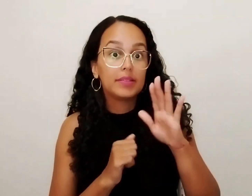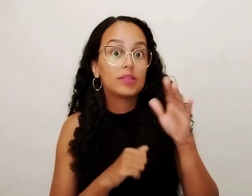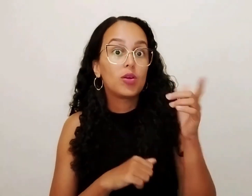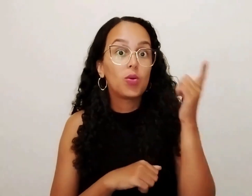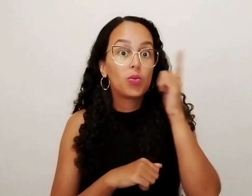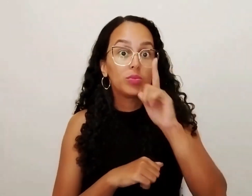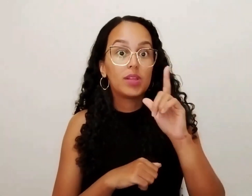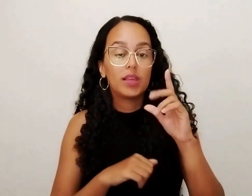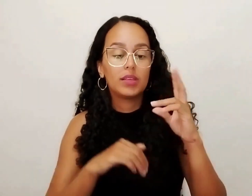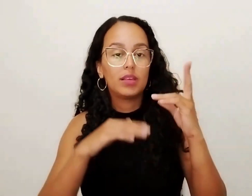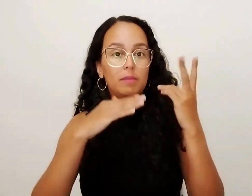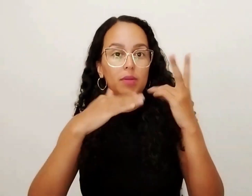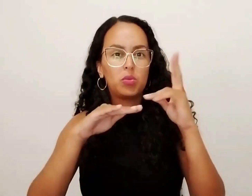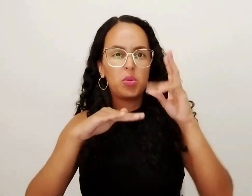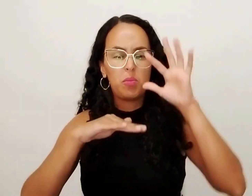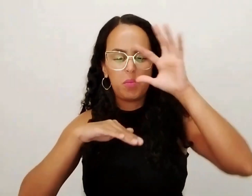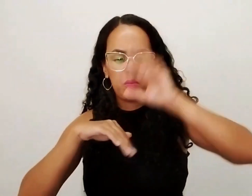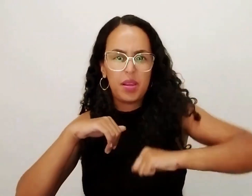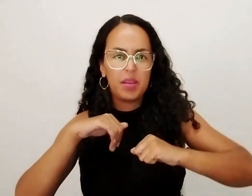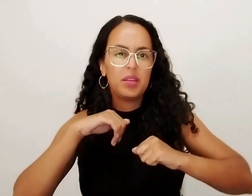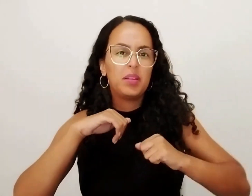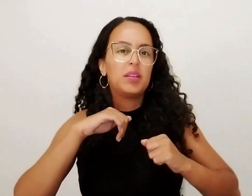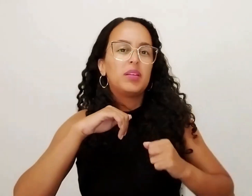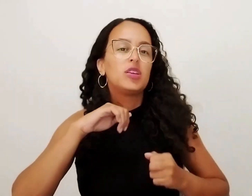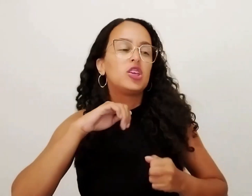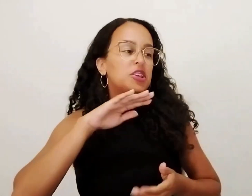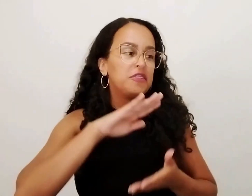Macunaíma é resgatado pela filha do canibal.